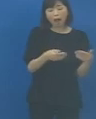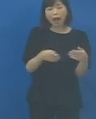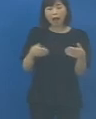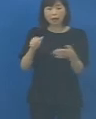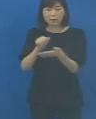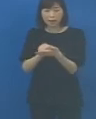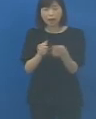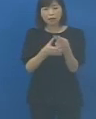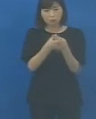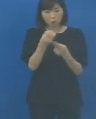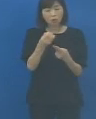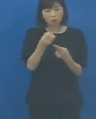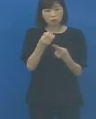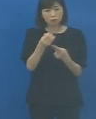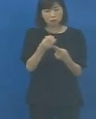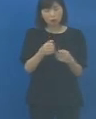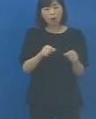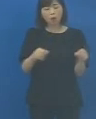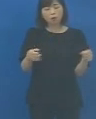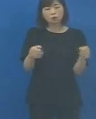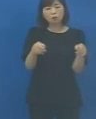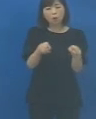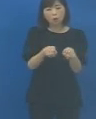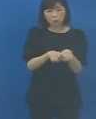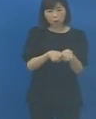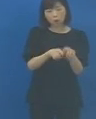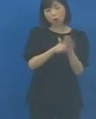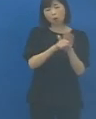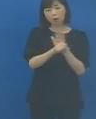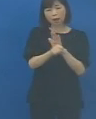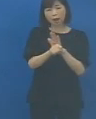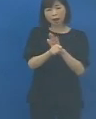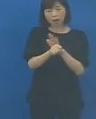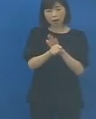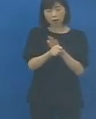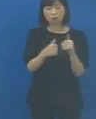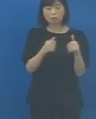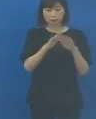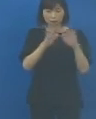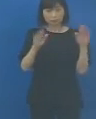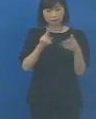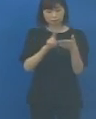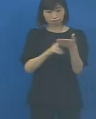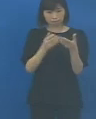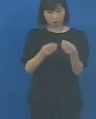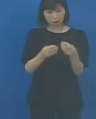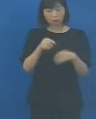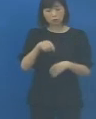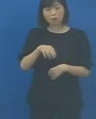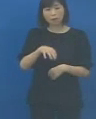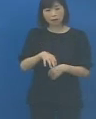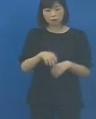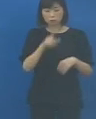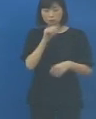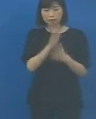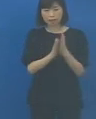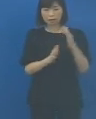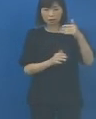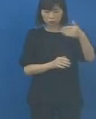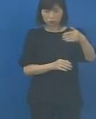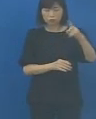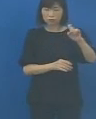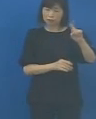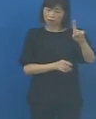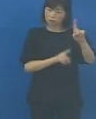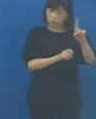するということになりました。その1サイトとして鳥取県では10月の19日から22日